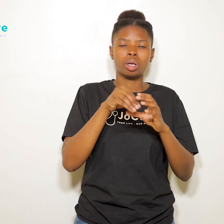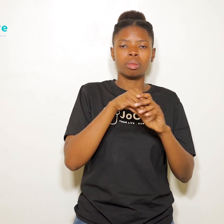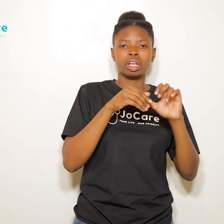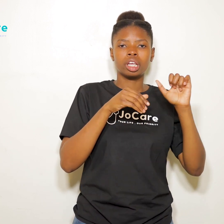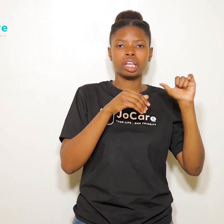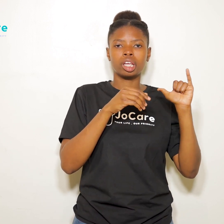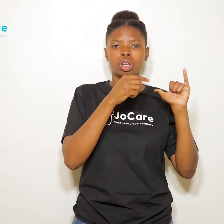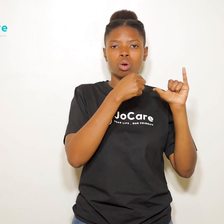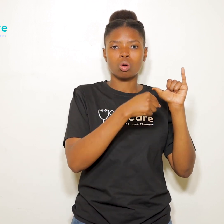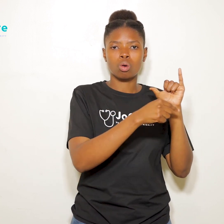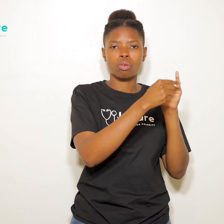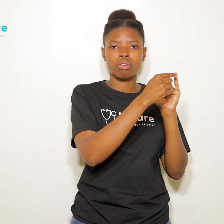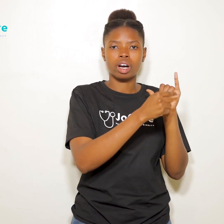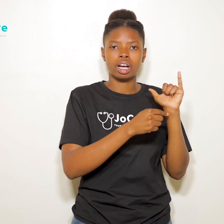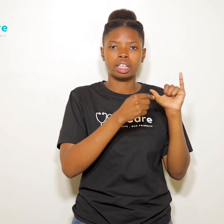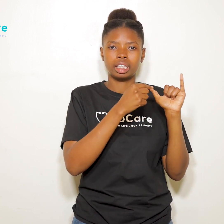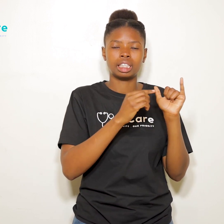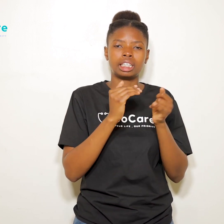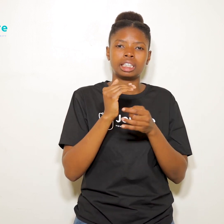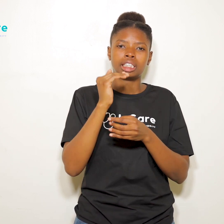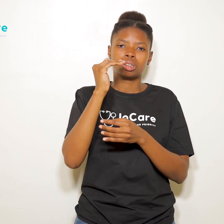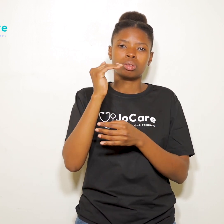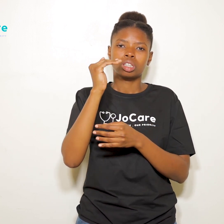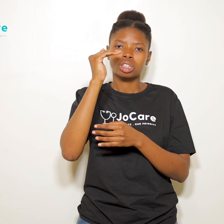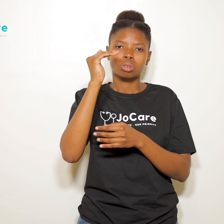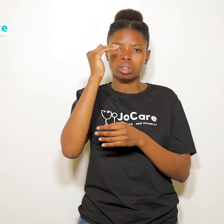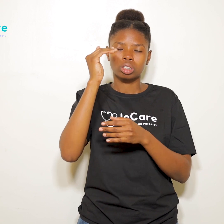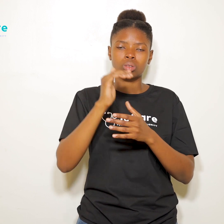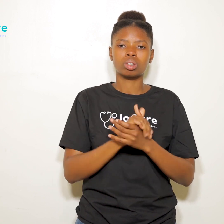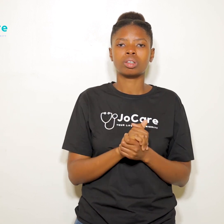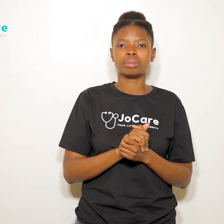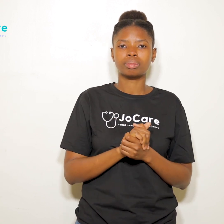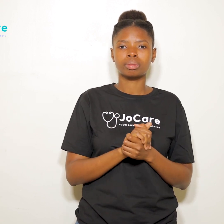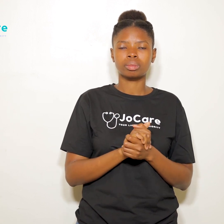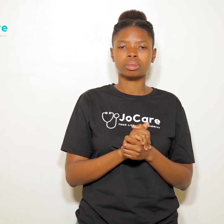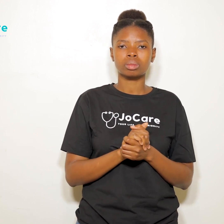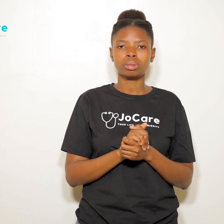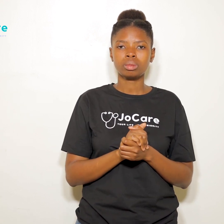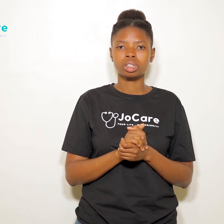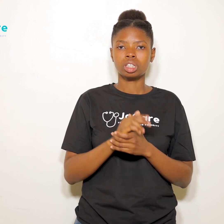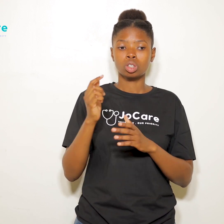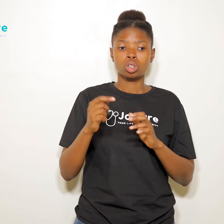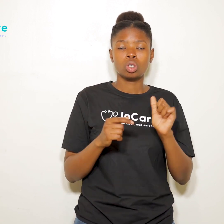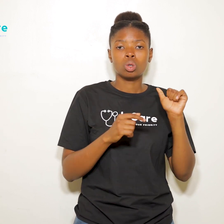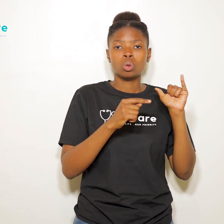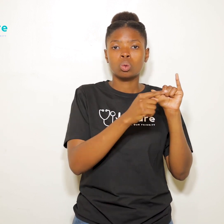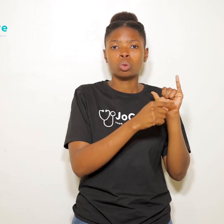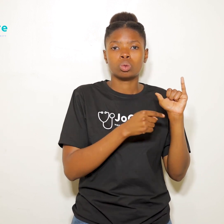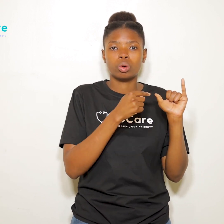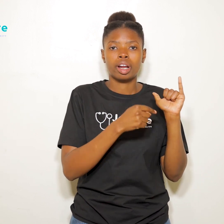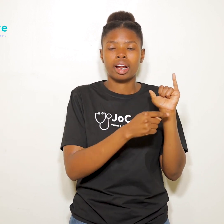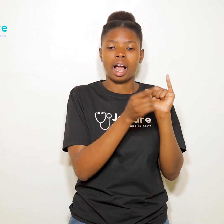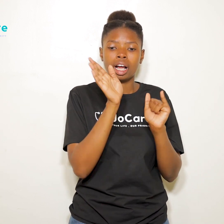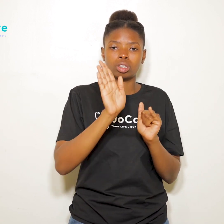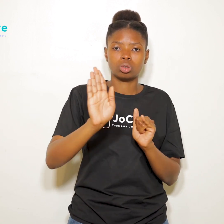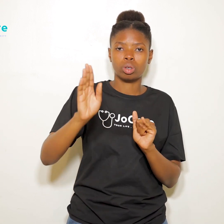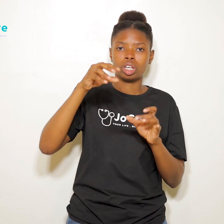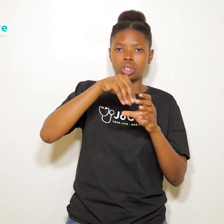imwe muri yo niyo ikura kurusha izindi, kuko umugore turera intanga twiwe dusohora intanga imwe ku kwezi, ariko